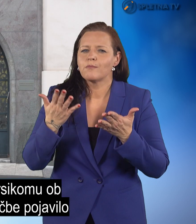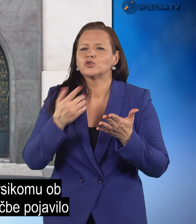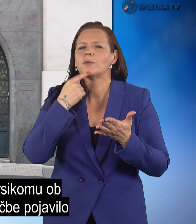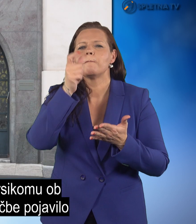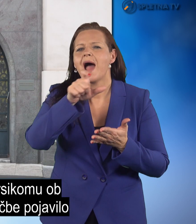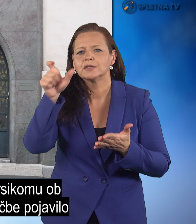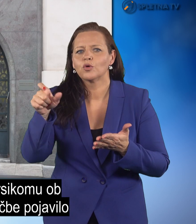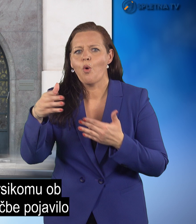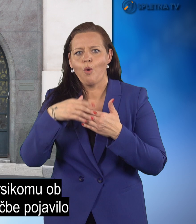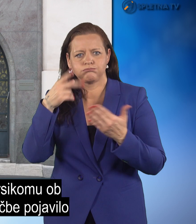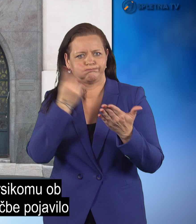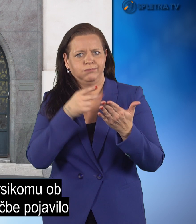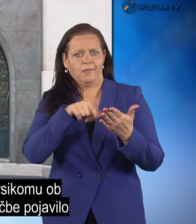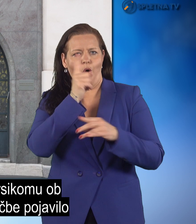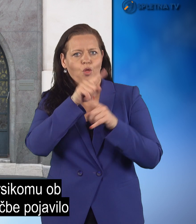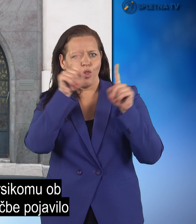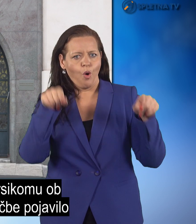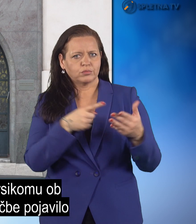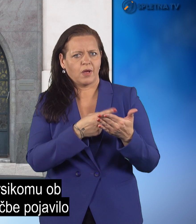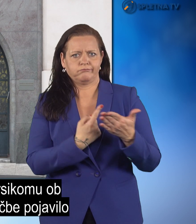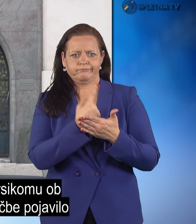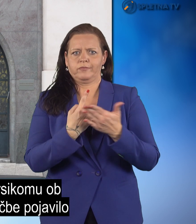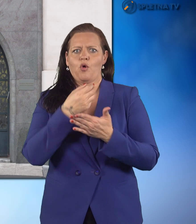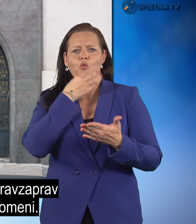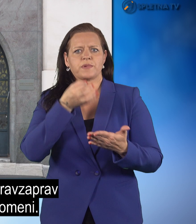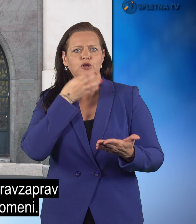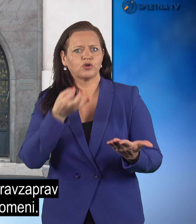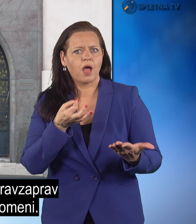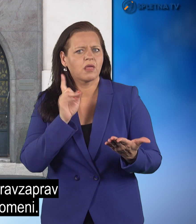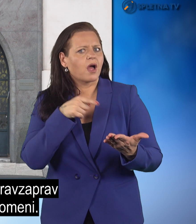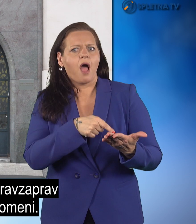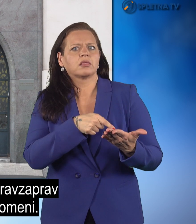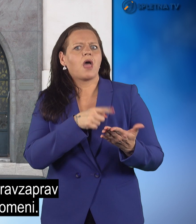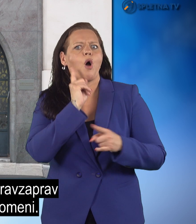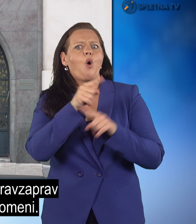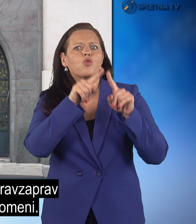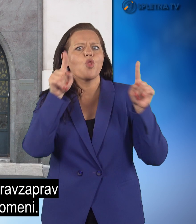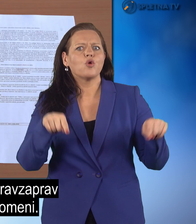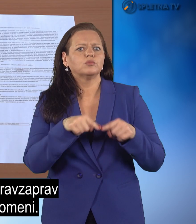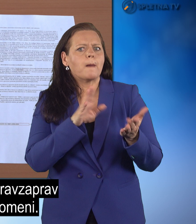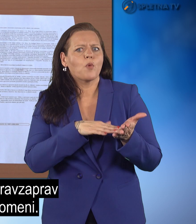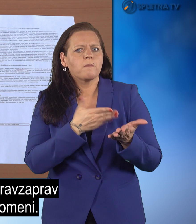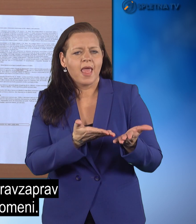Najbrž se je marsikomu v prebiranju te odločbe pojavilo vprašanje, kaj pravzaprav ta odločba pomeni.